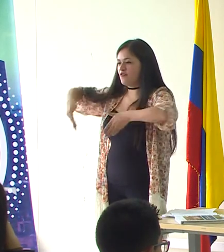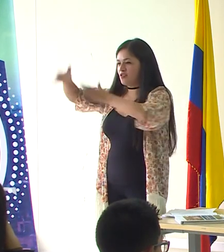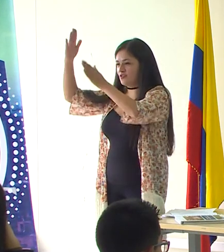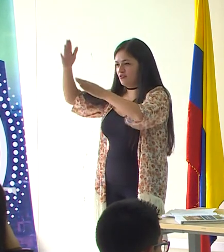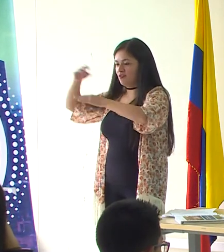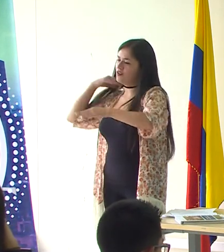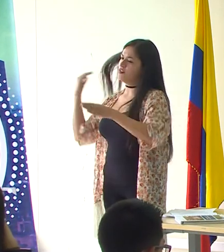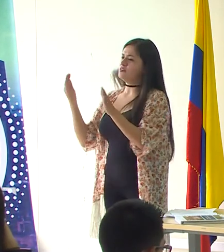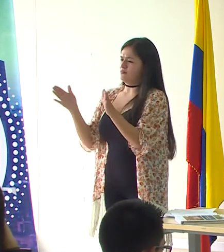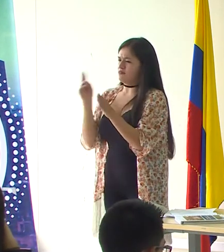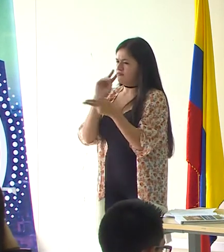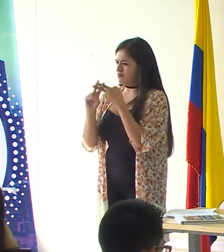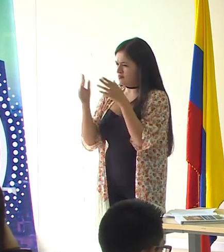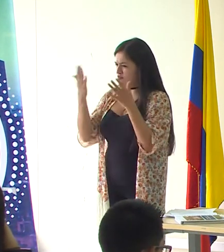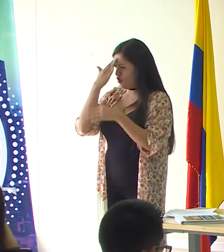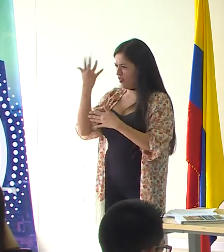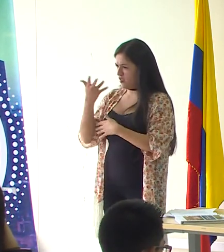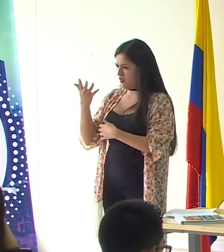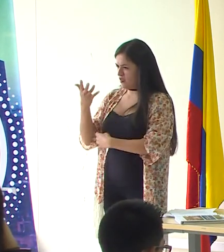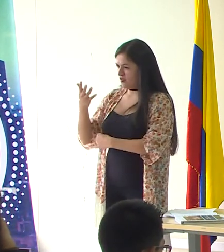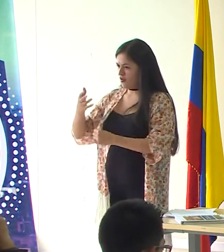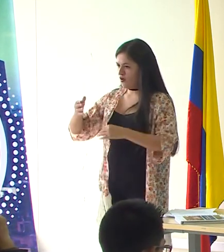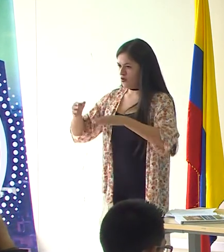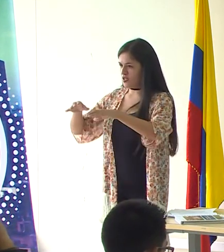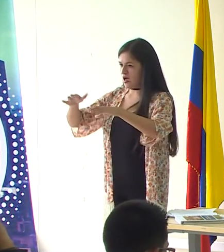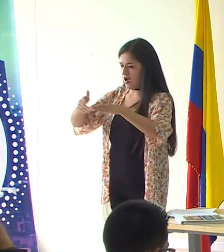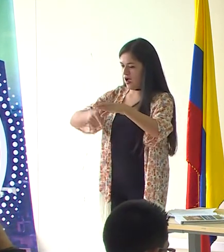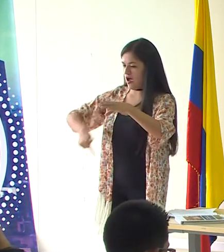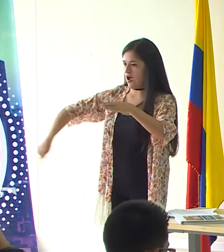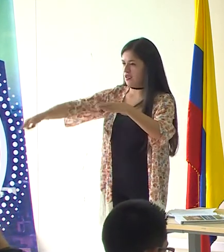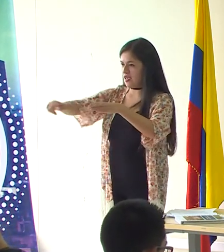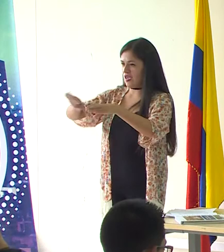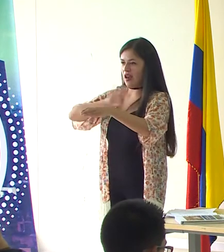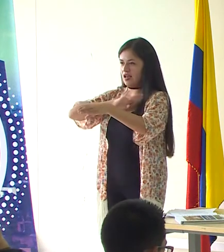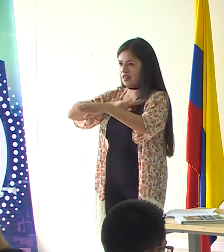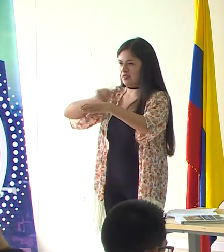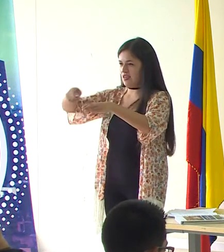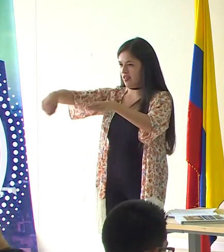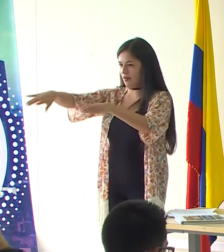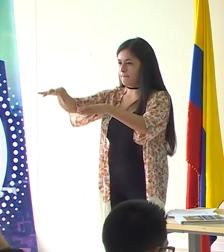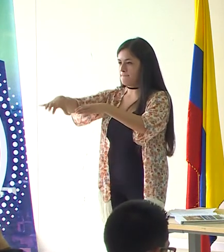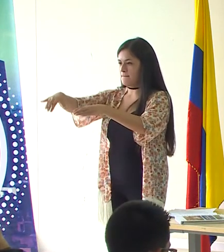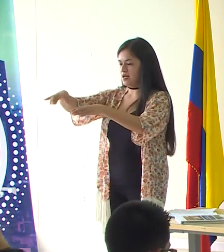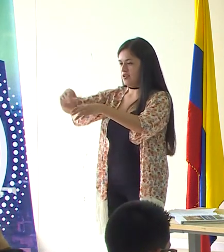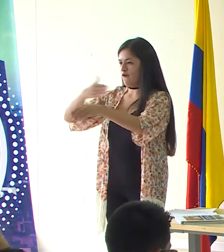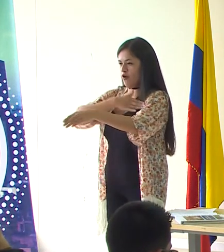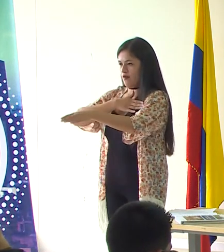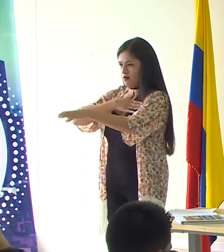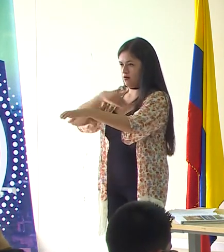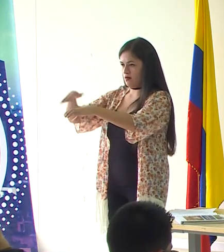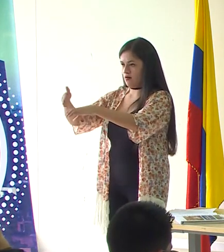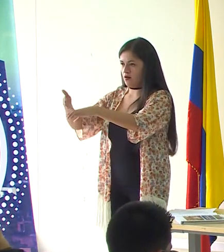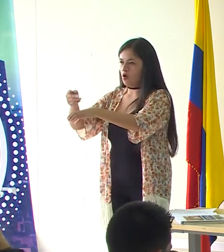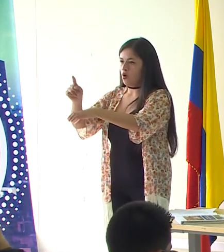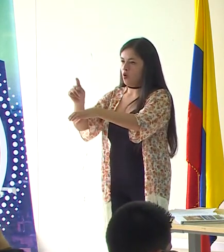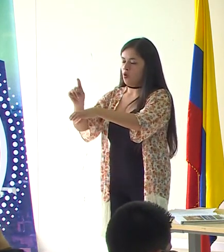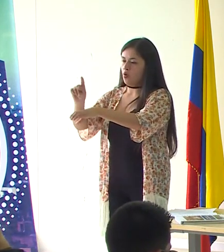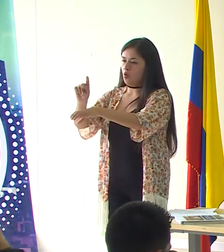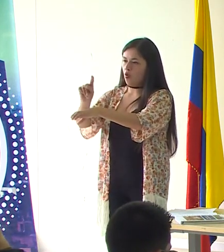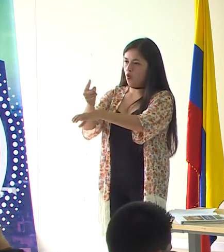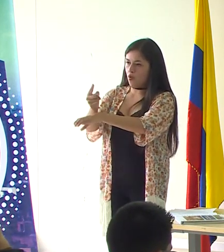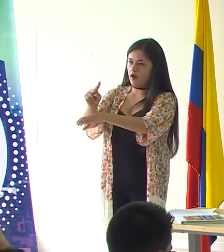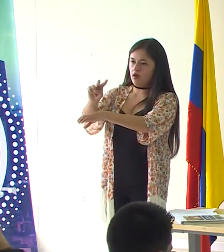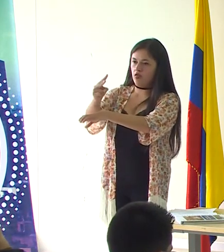aglutinar la mayor cantidad de ministerios que están ahora en el can precisamente ese plan se hizo hacia